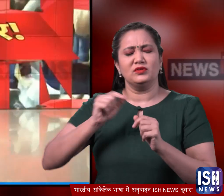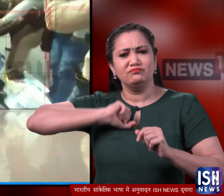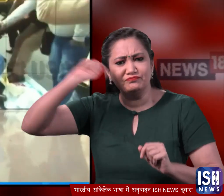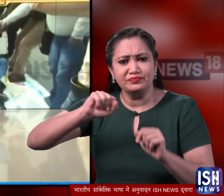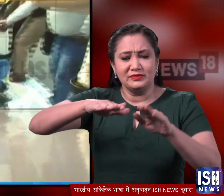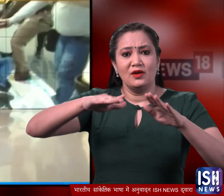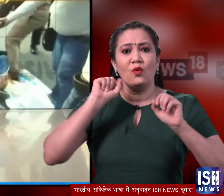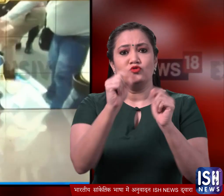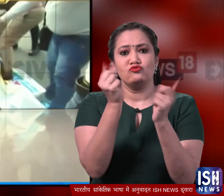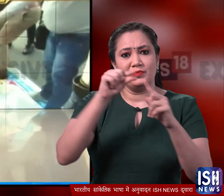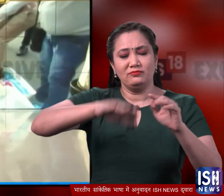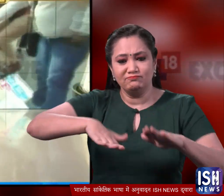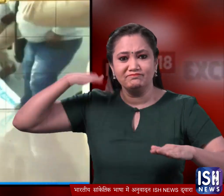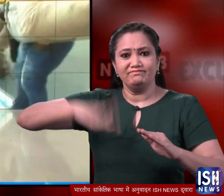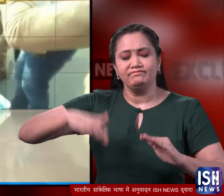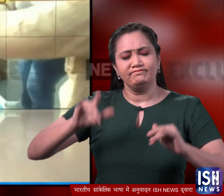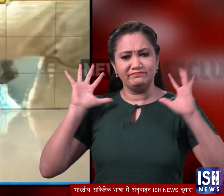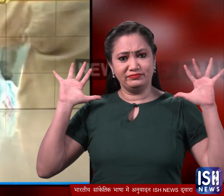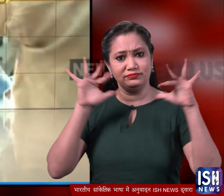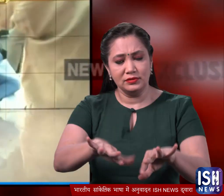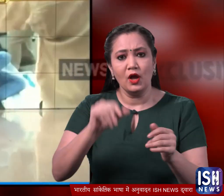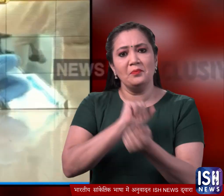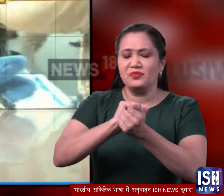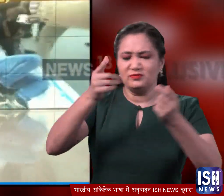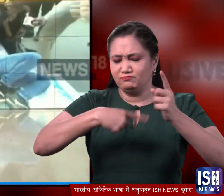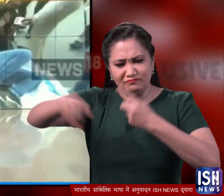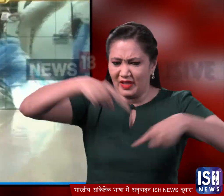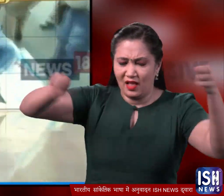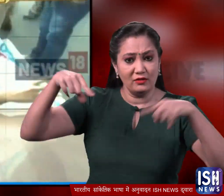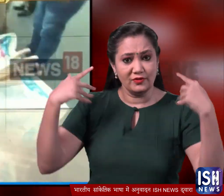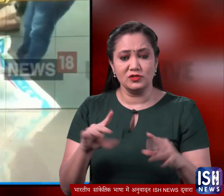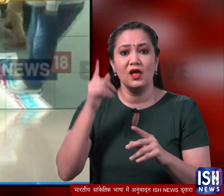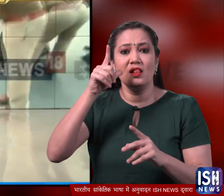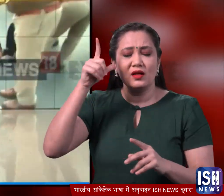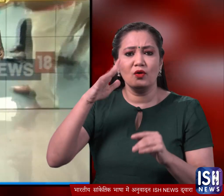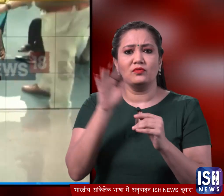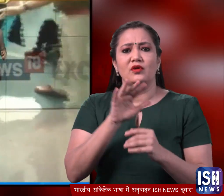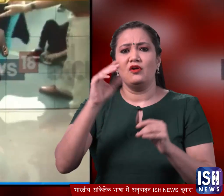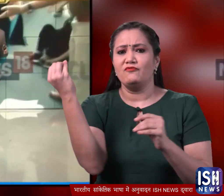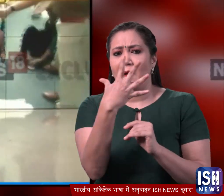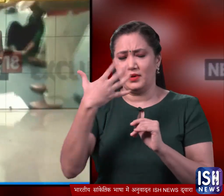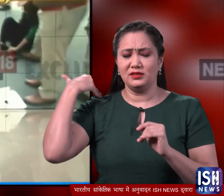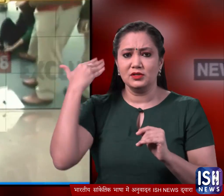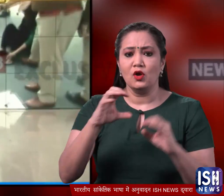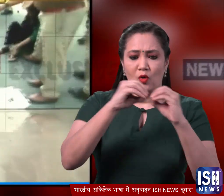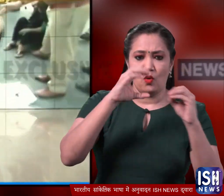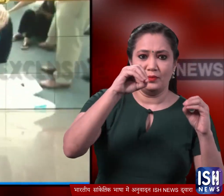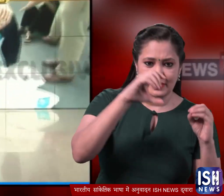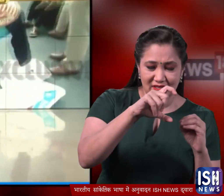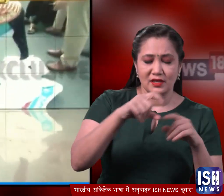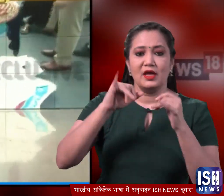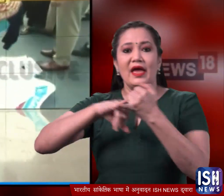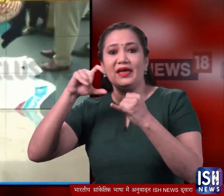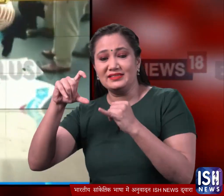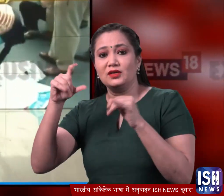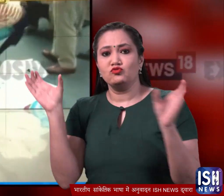विधानसभा का घेराव करने की कोशिश की, जिसके बाद पुलिस को उन्हें जबरन वहां से हटाना पड़ा। लखनऊ में करीब 5 महीने से ओबीसी और एससी